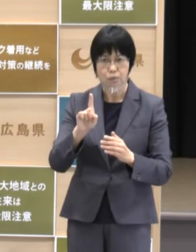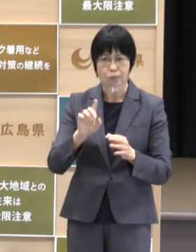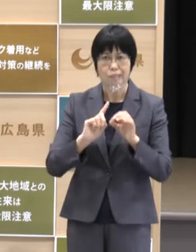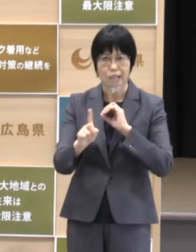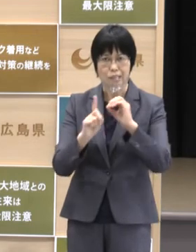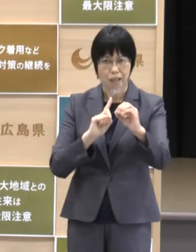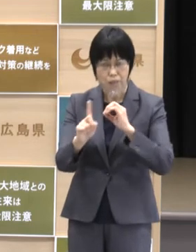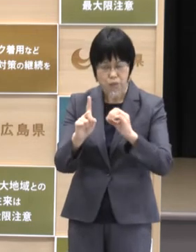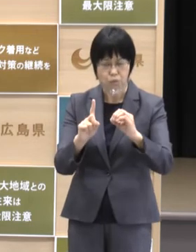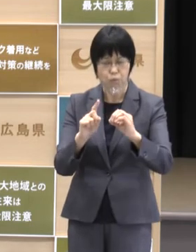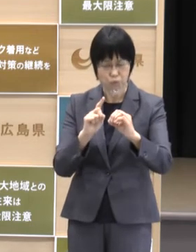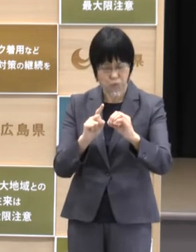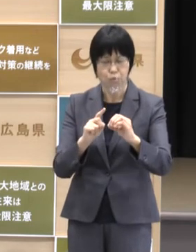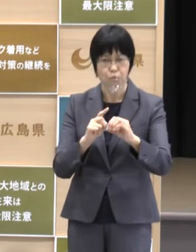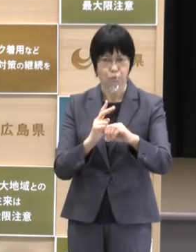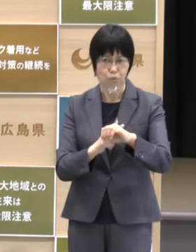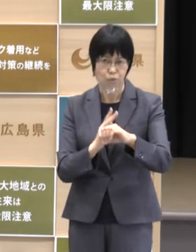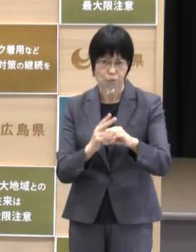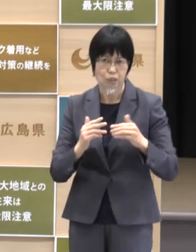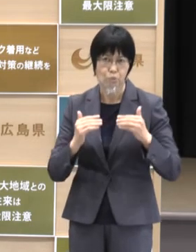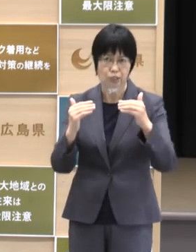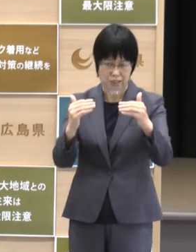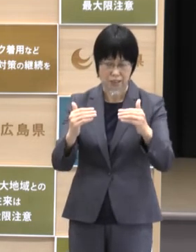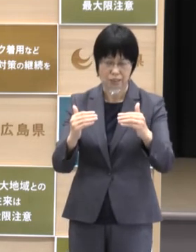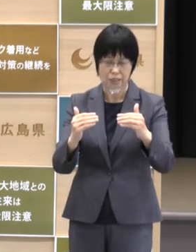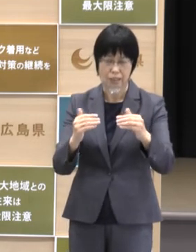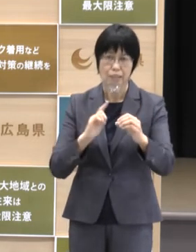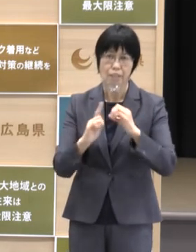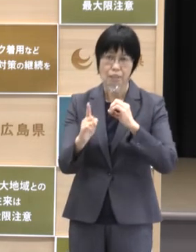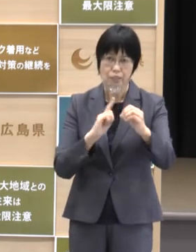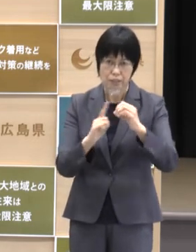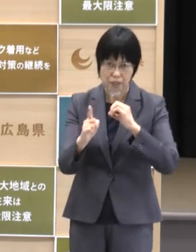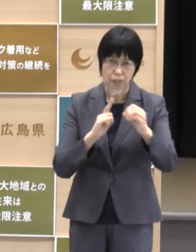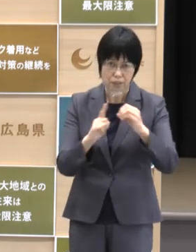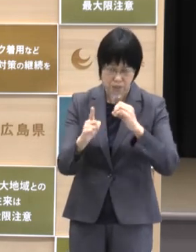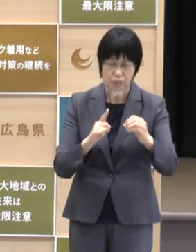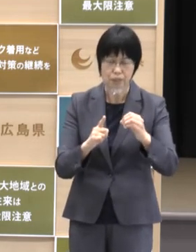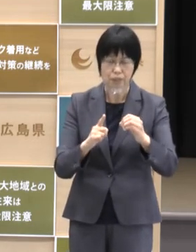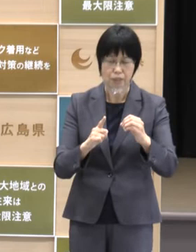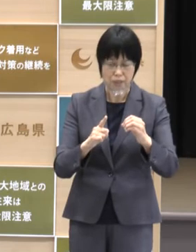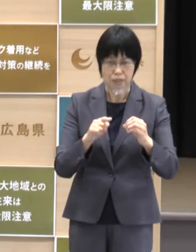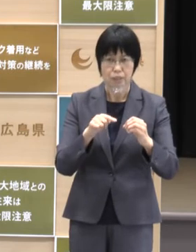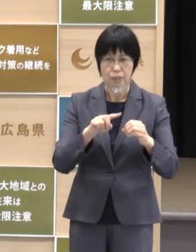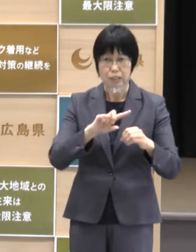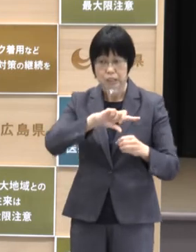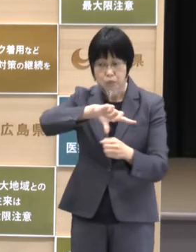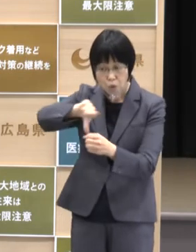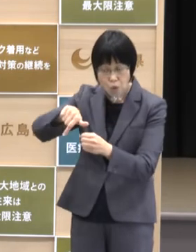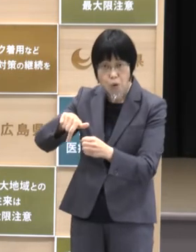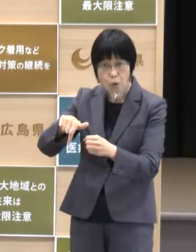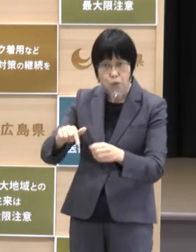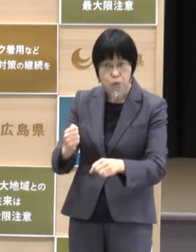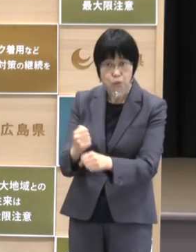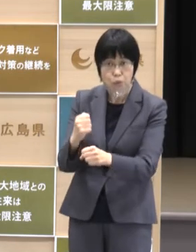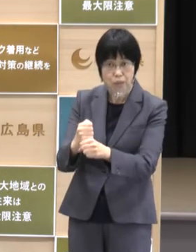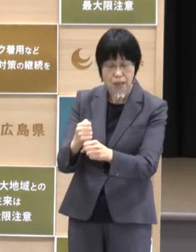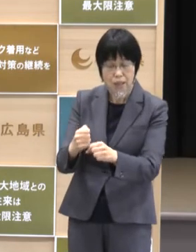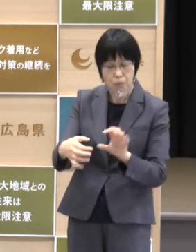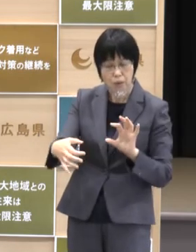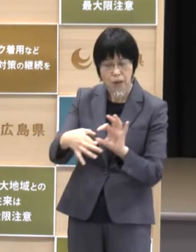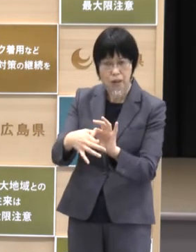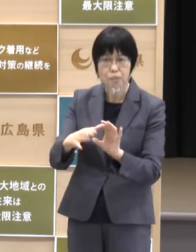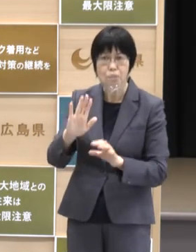の推進ということで、これはデジタル田園都市国家構想だとかですね、地方創生というところにも関わってきますけれ